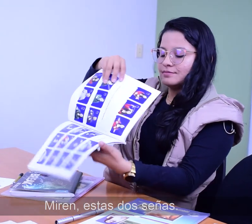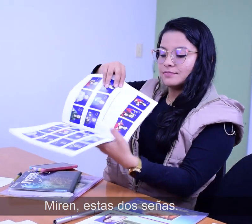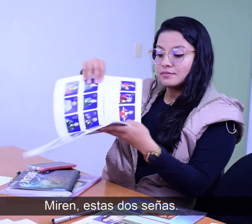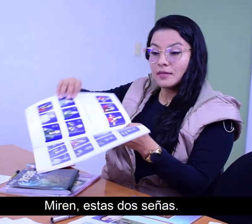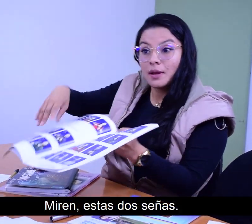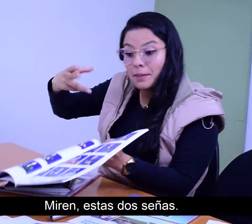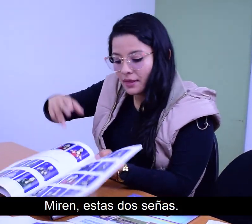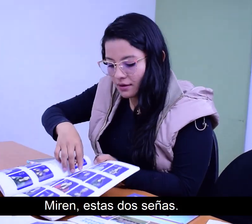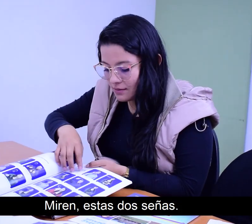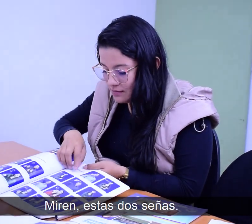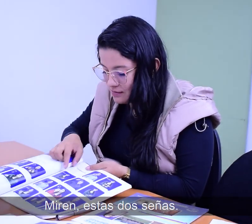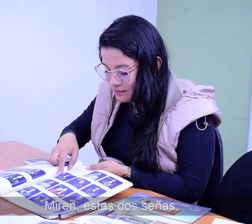Miren, estas dos señas